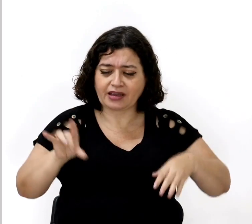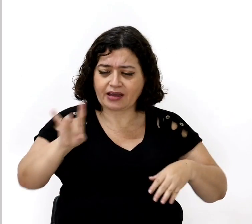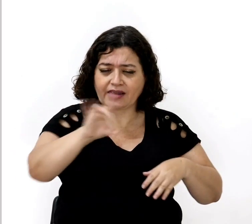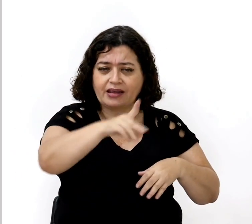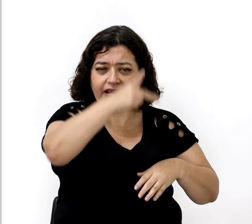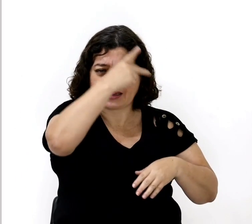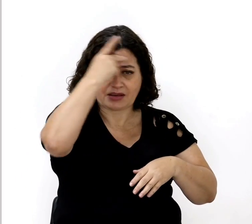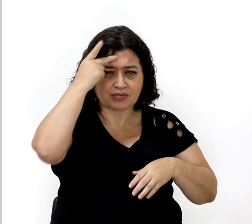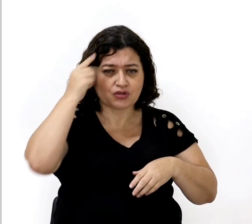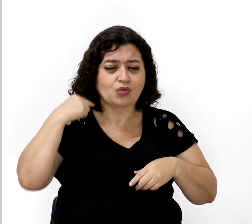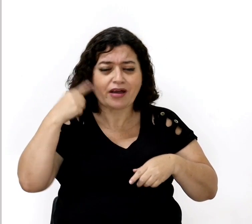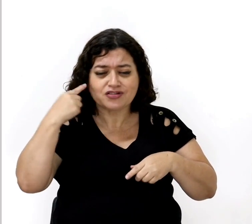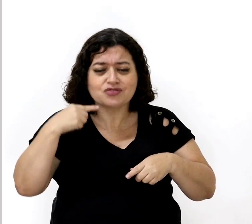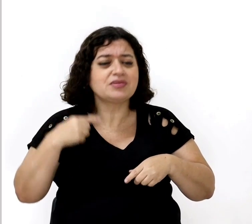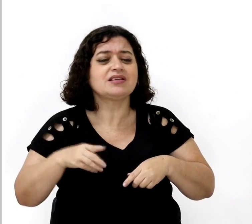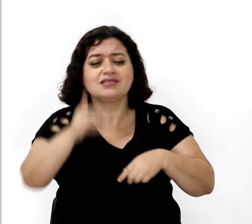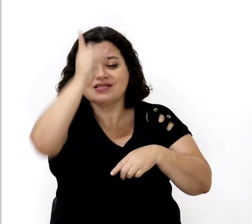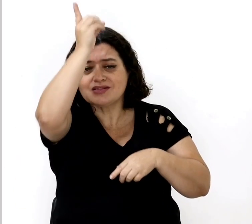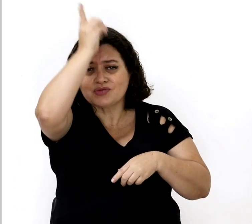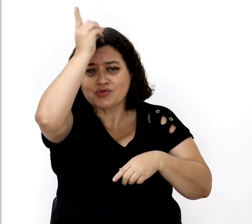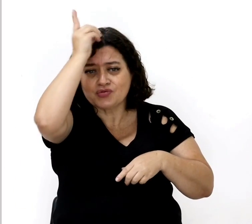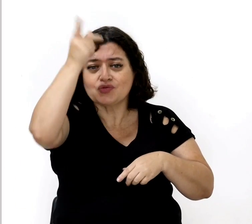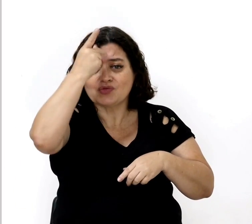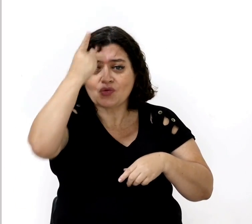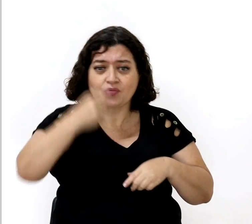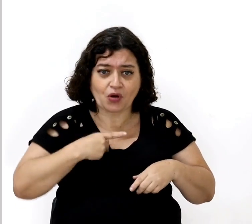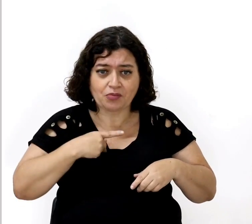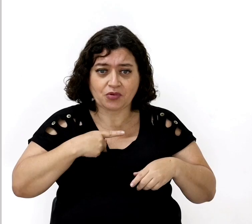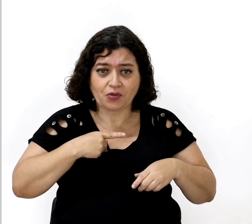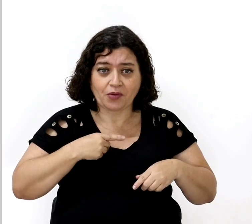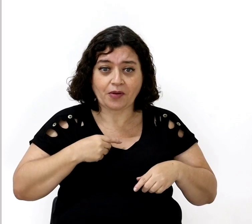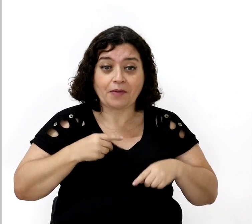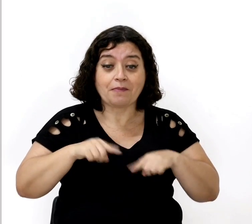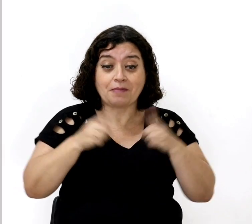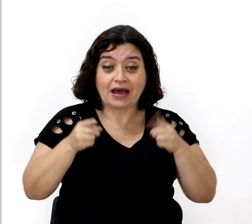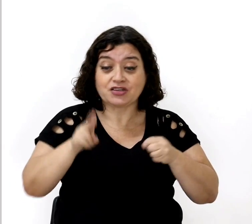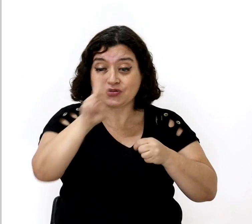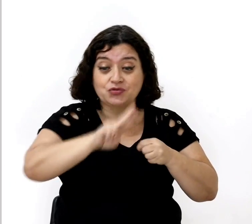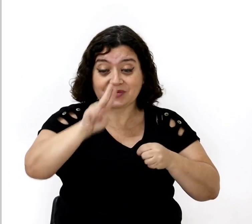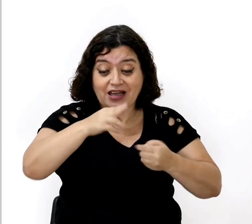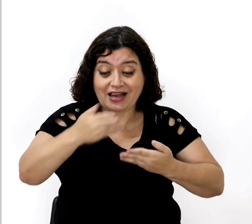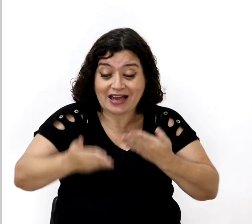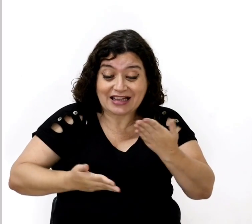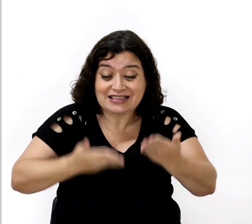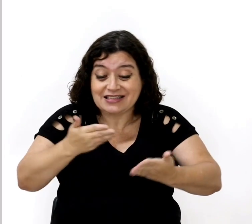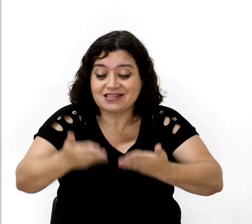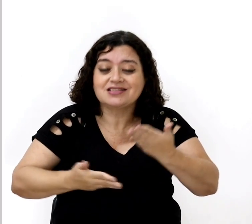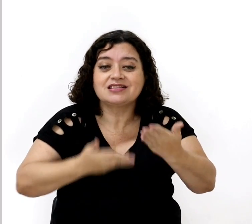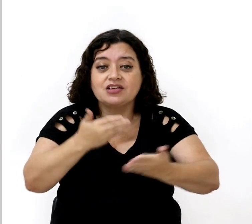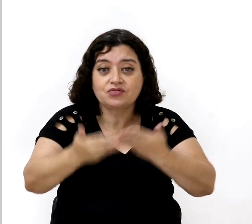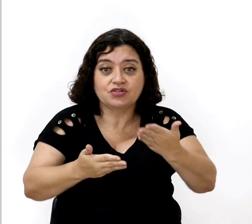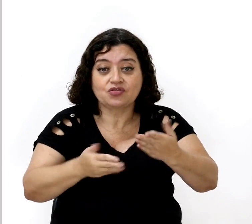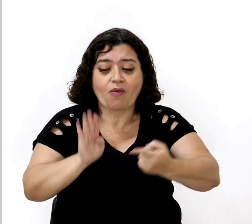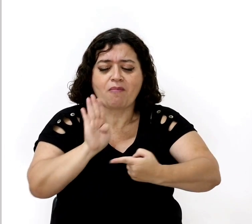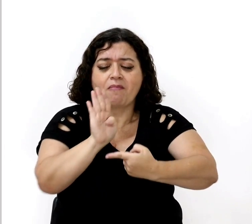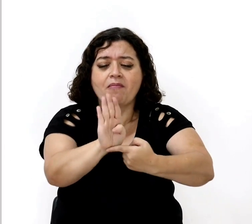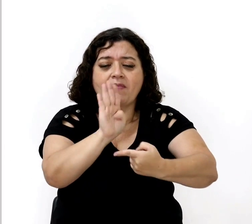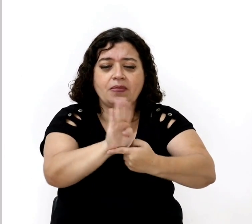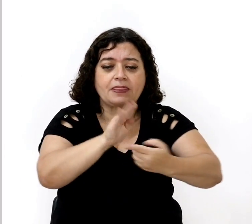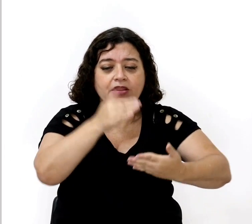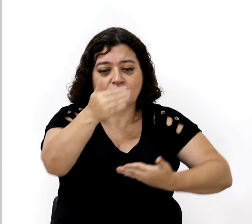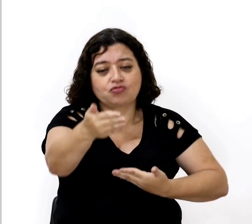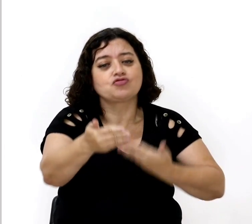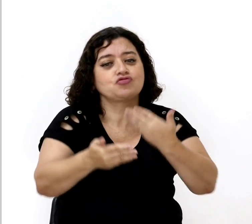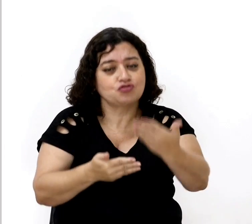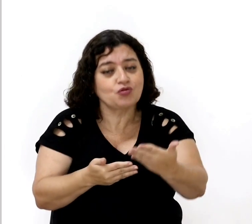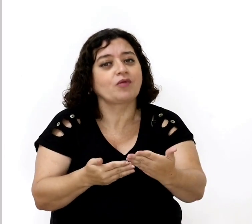que tem, e esse dom é posto a servir. Você tem que usar isso no serviço, no benefício